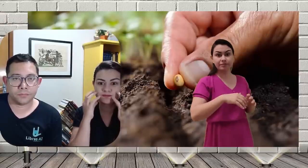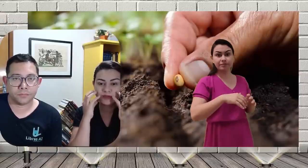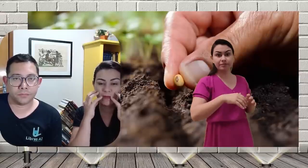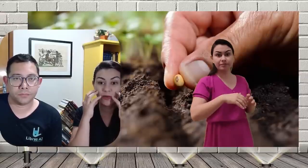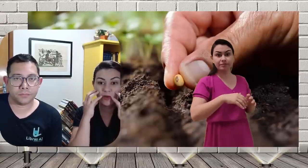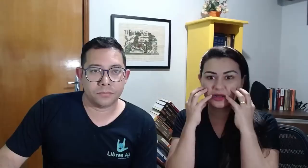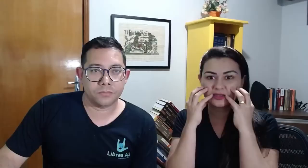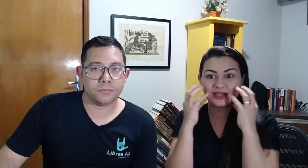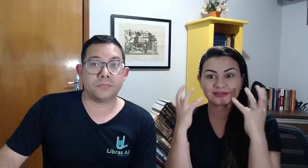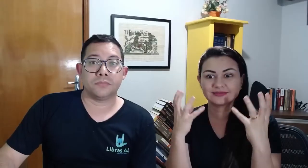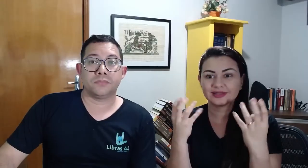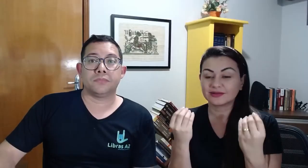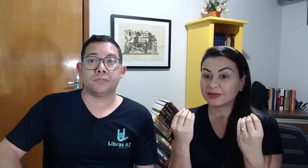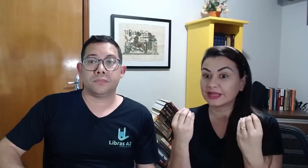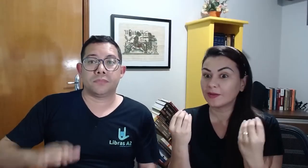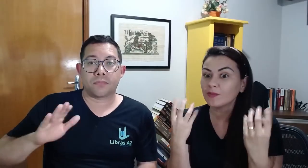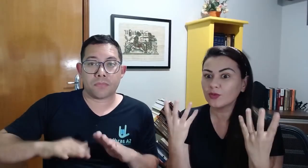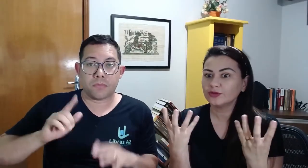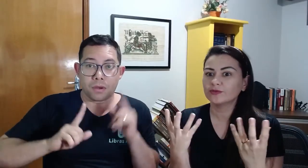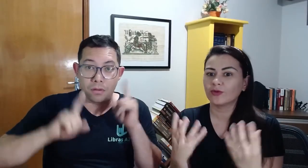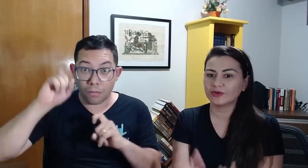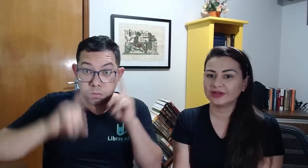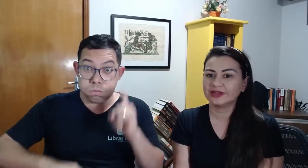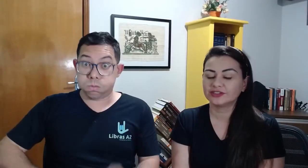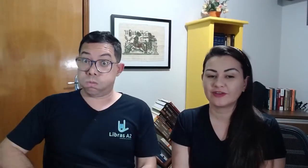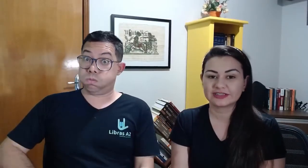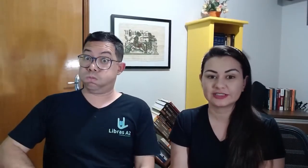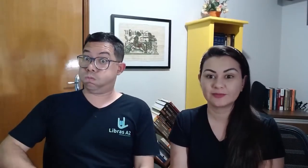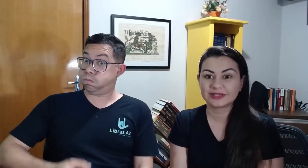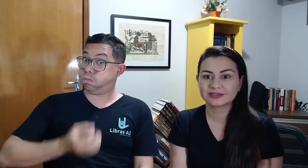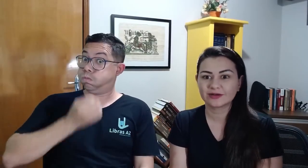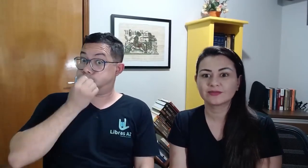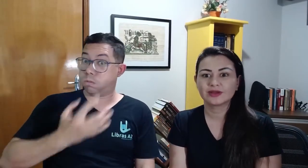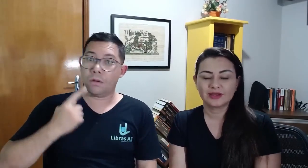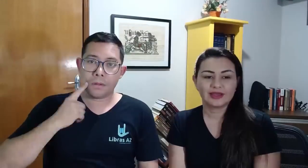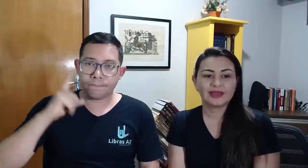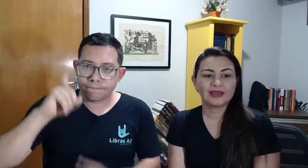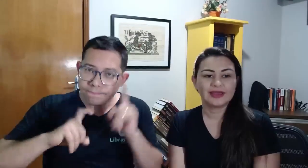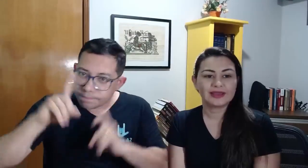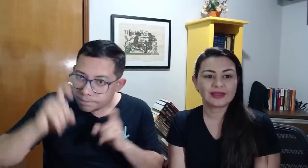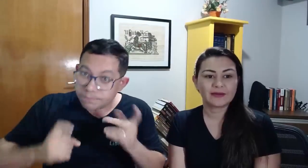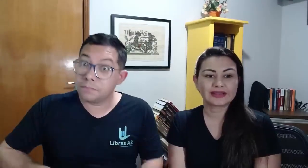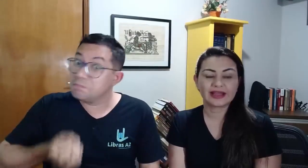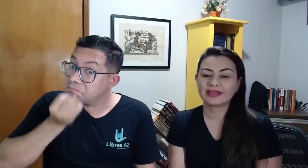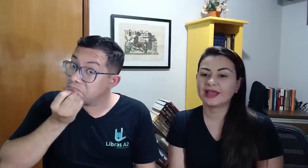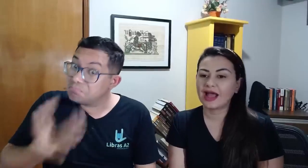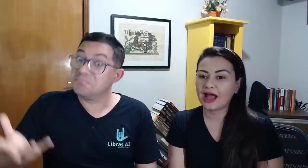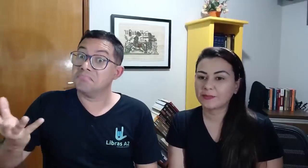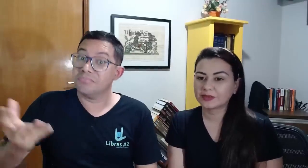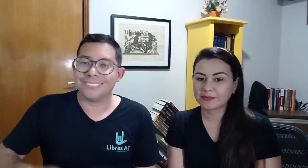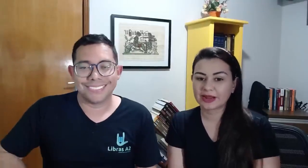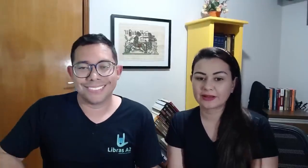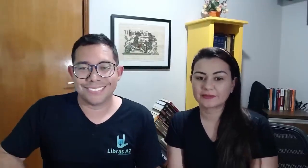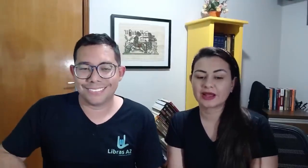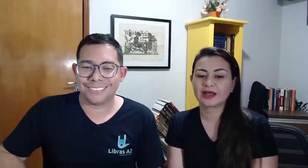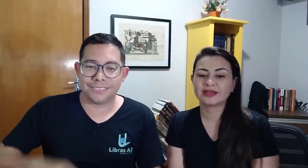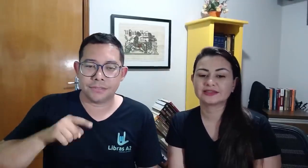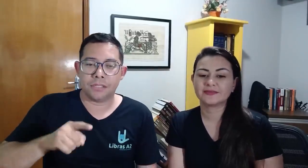a boca, que é uma terra muito boa, né? A gente faz a expressão, que é uma terra que é apta para receber